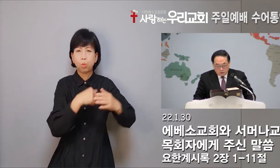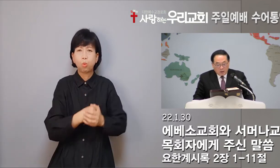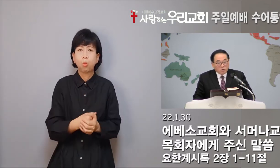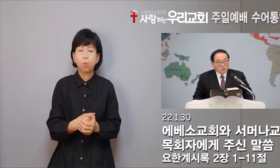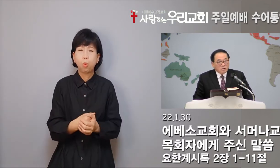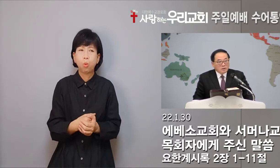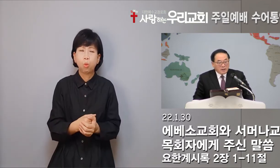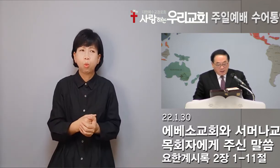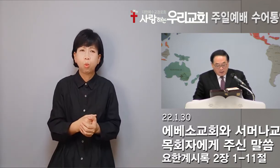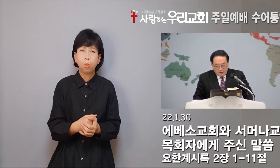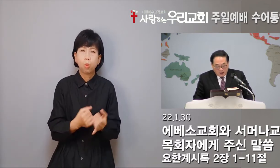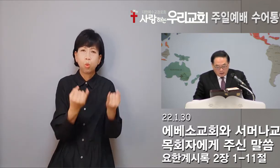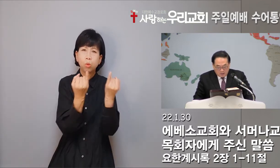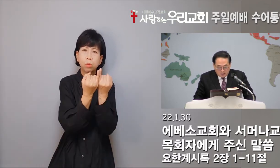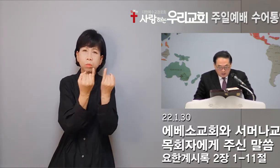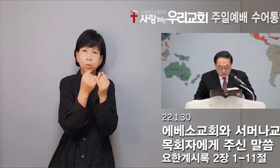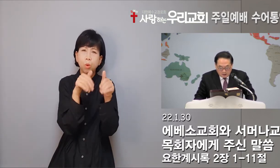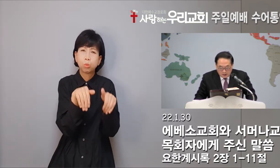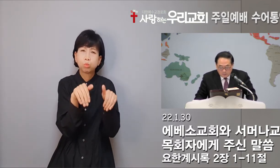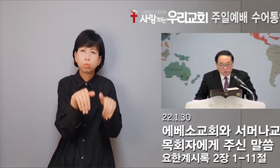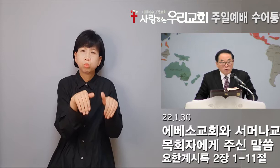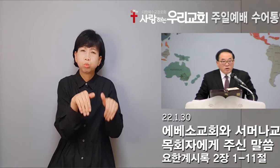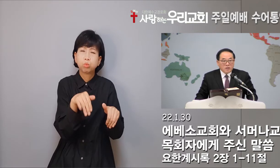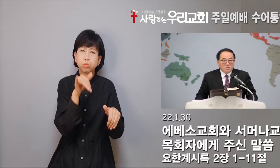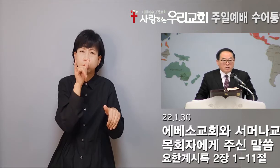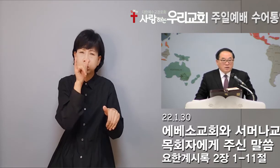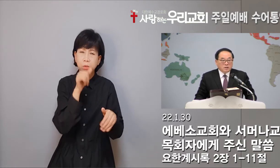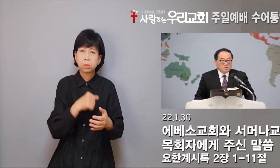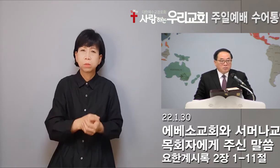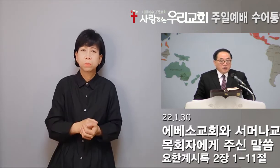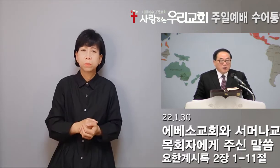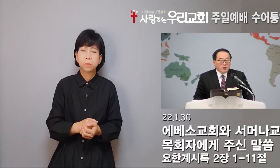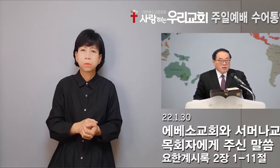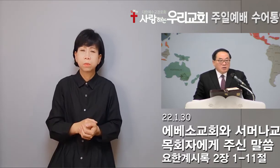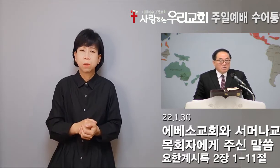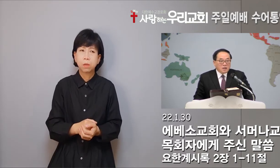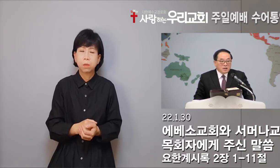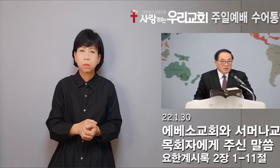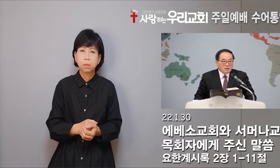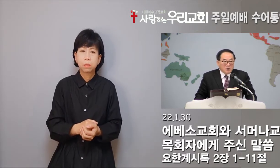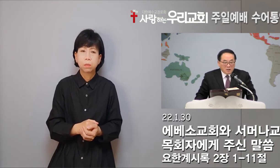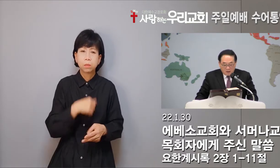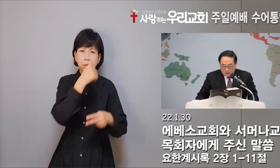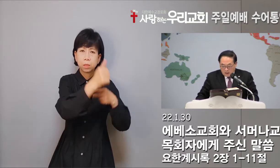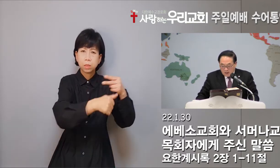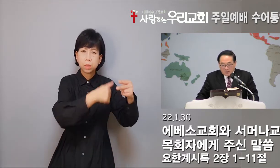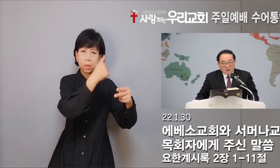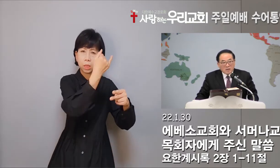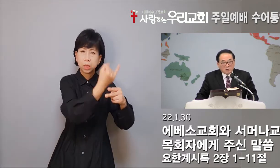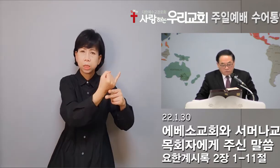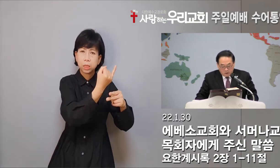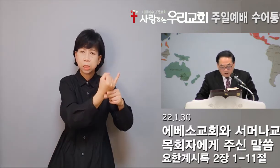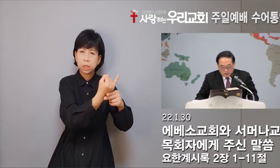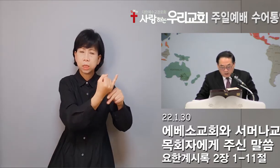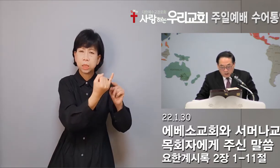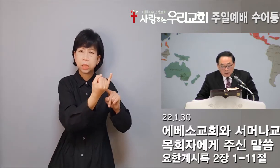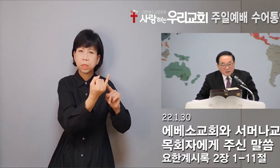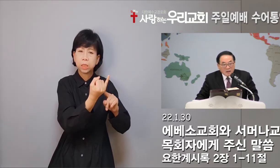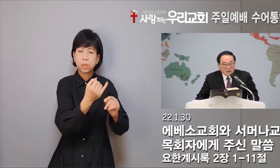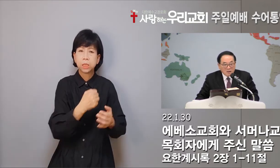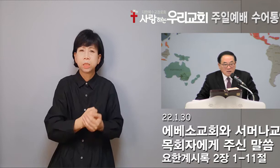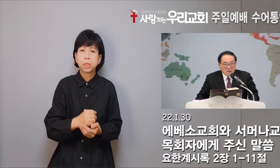여사제들이 종사하고 있었는데 이 아르테미스가 풍요의 여신이었기 때문에 여사제들, 특히 여사제들